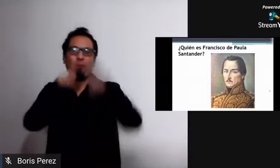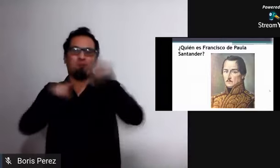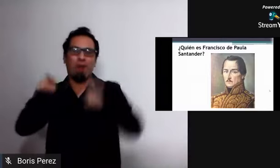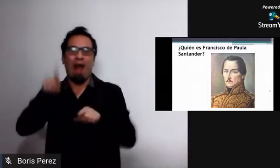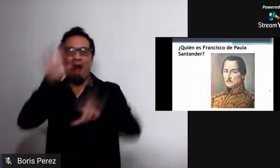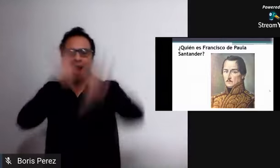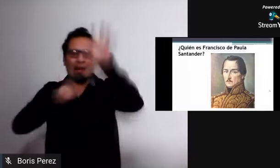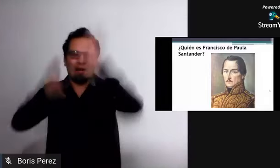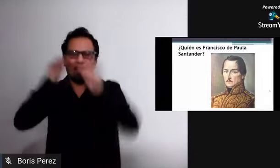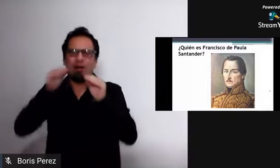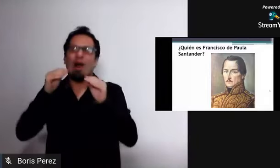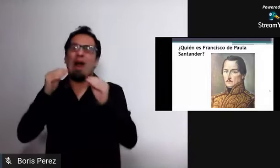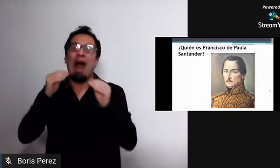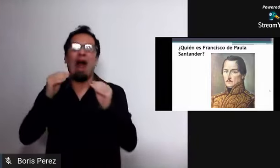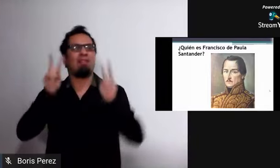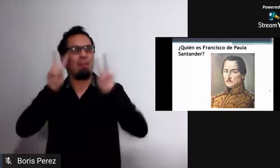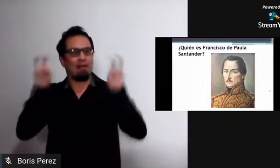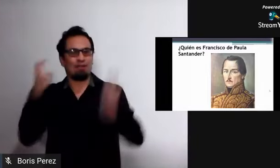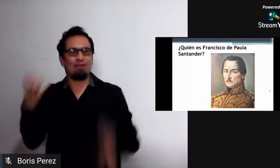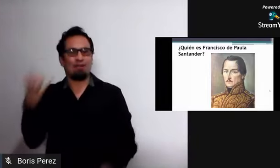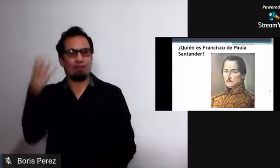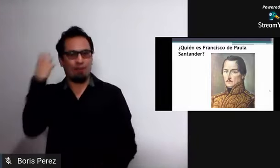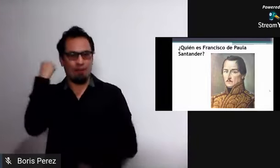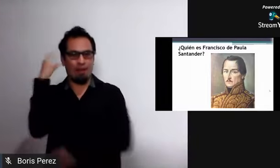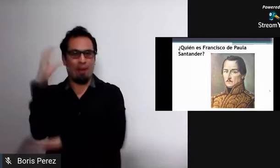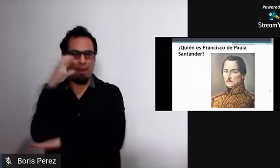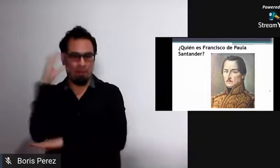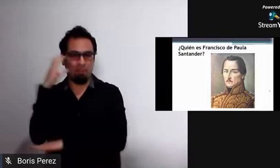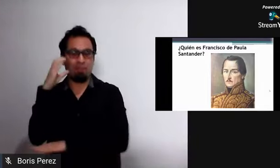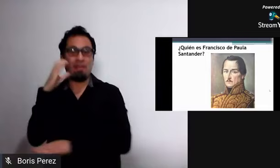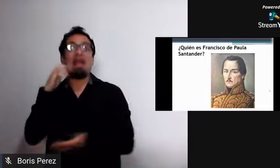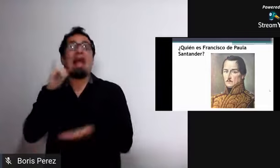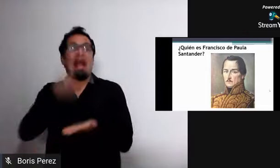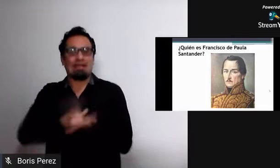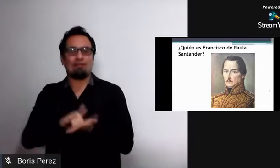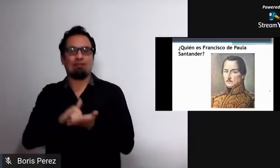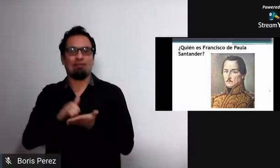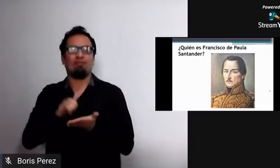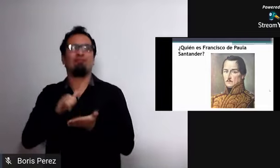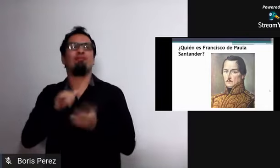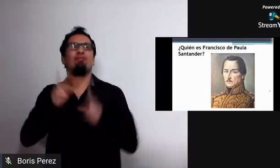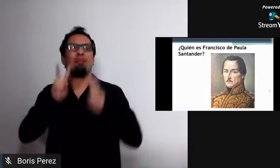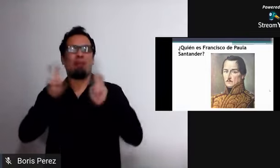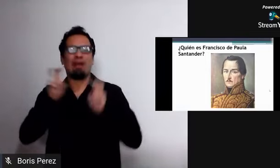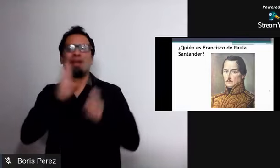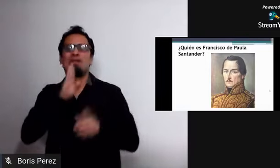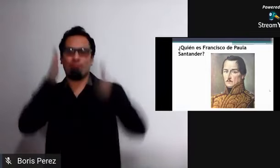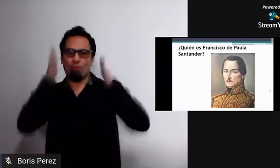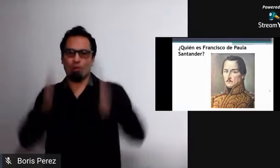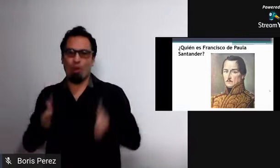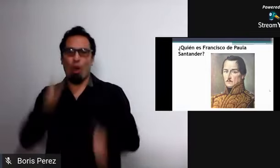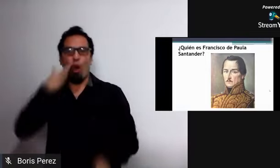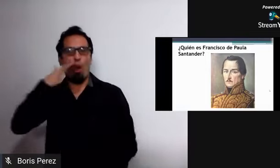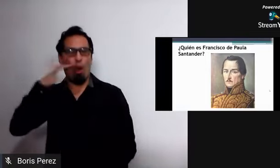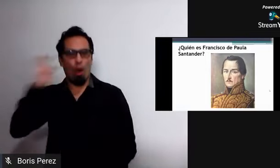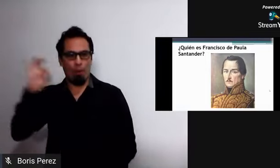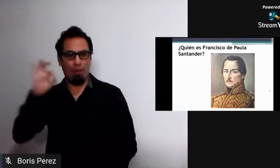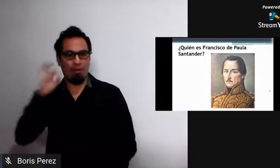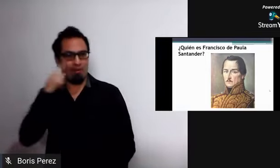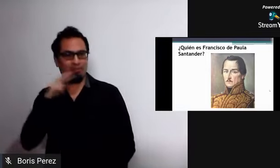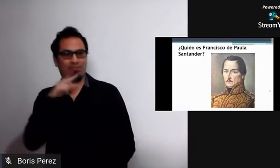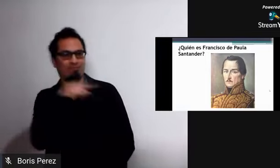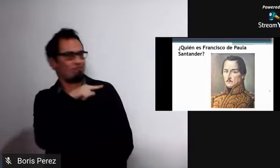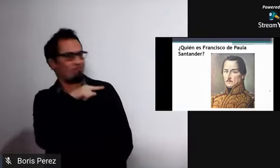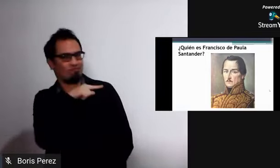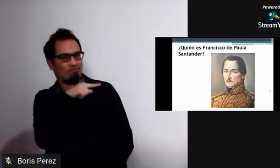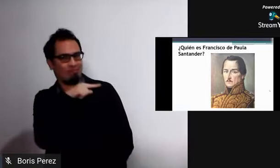de la Universidad Pedagógica. Quiero aprovechar este espacio de tertulia para poder comentar con algunos de